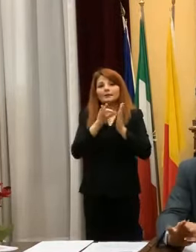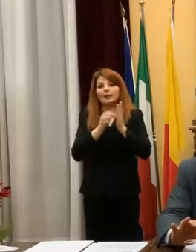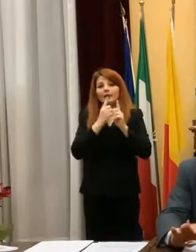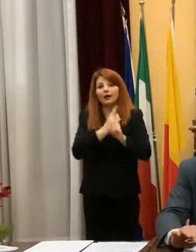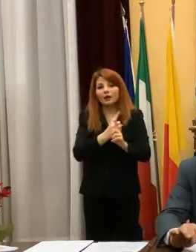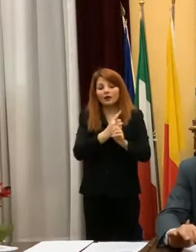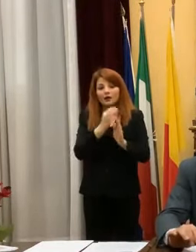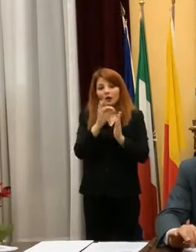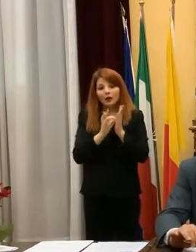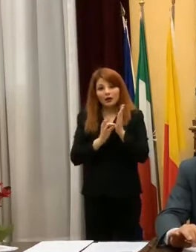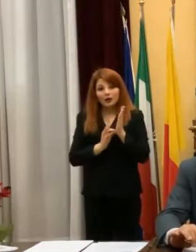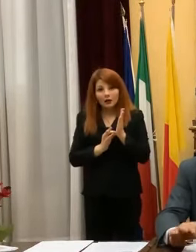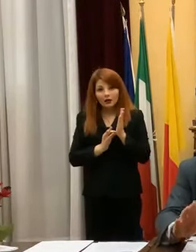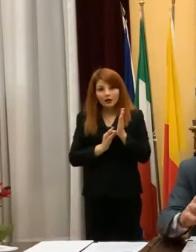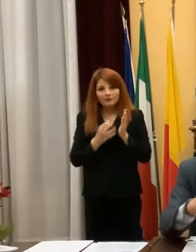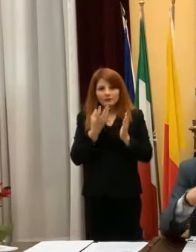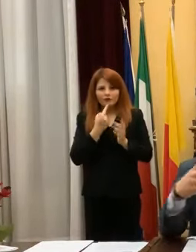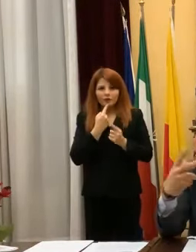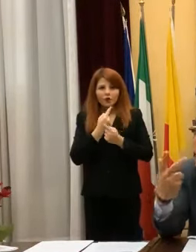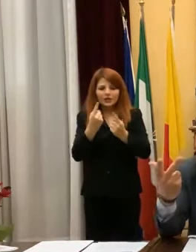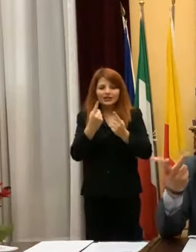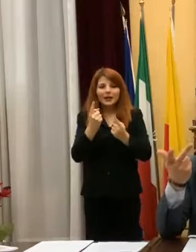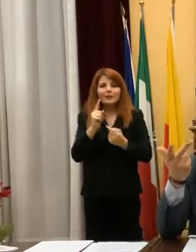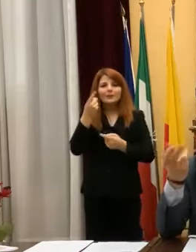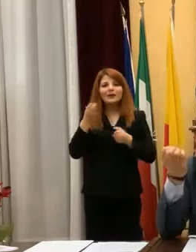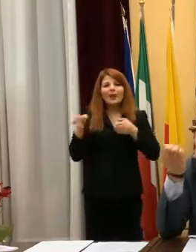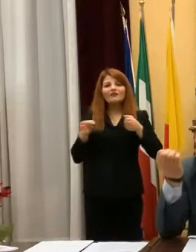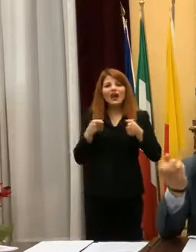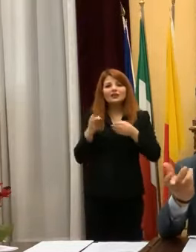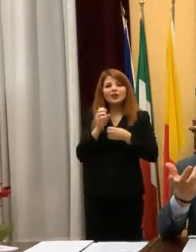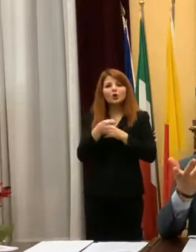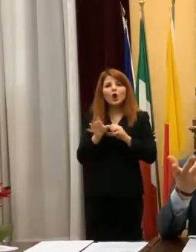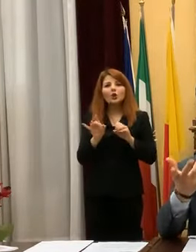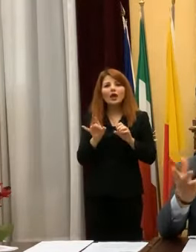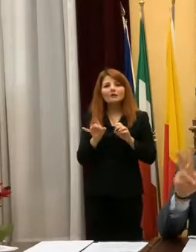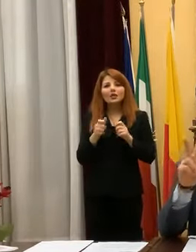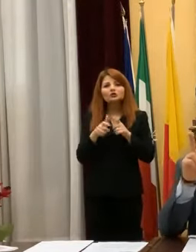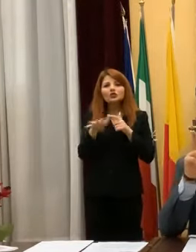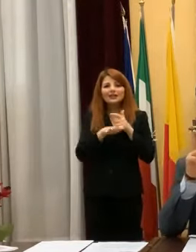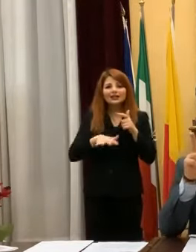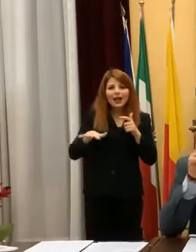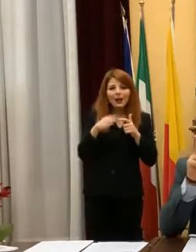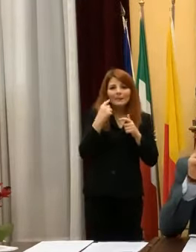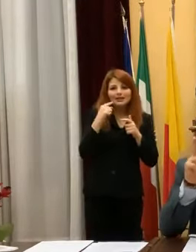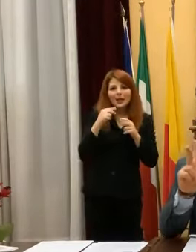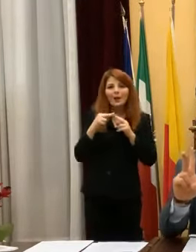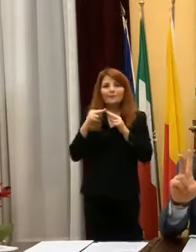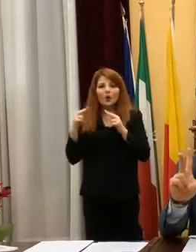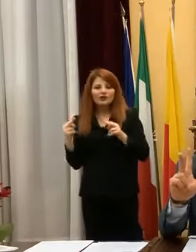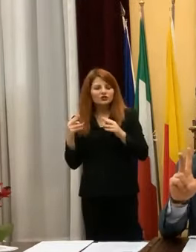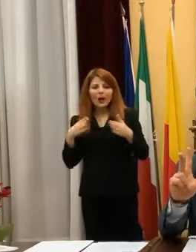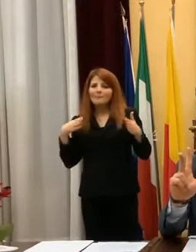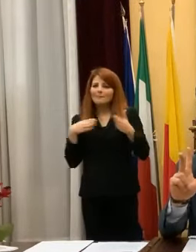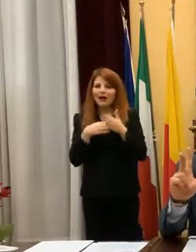pandemia noi non abbiamo mai superato i 300 contagiati tra la città e la provincia. 300!